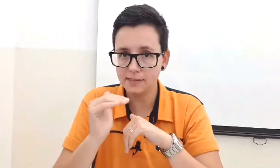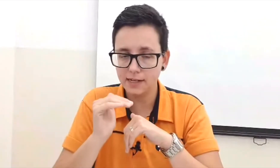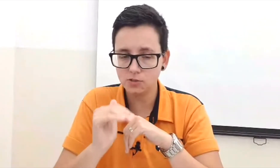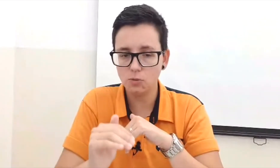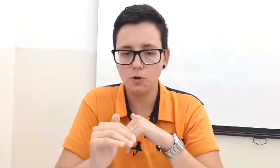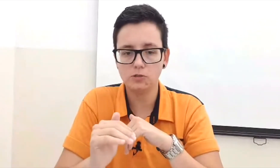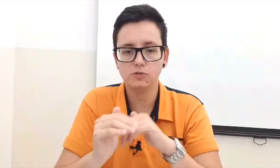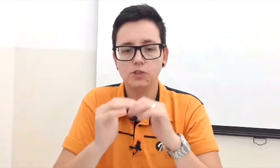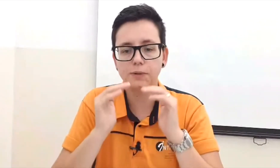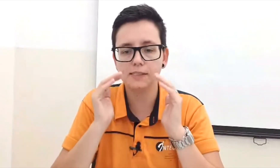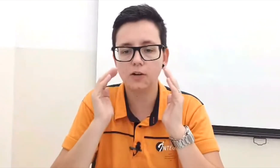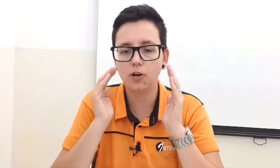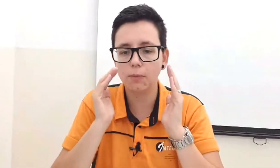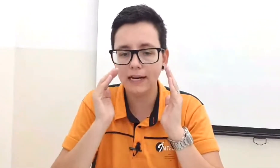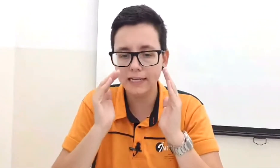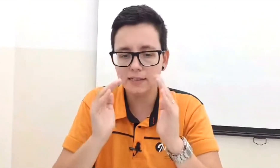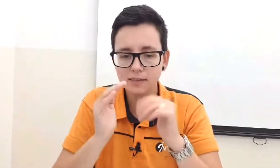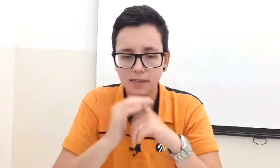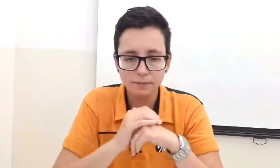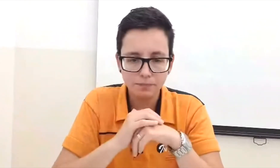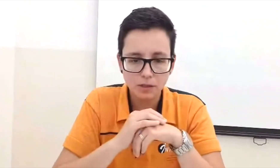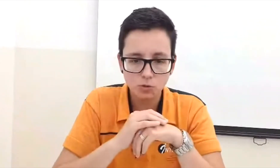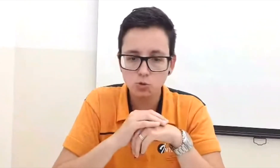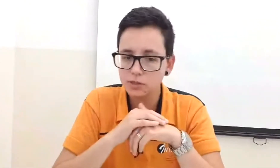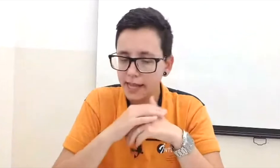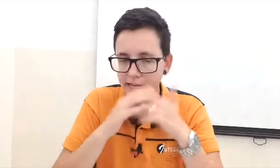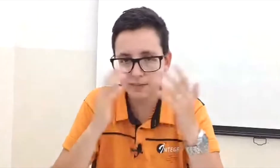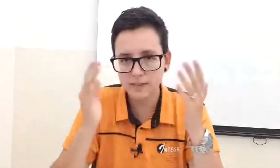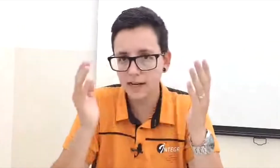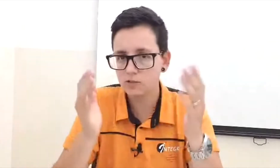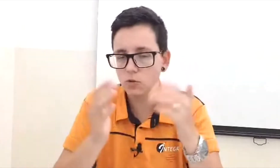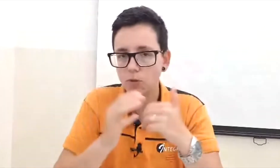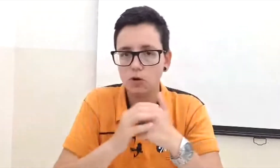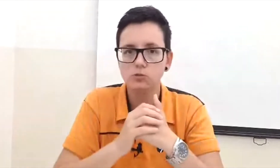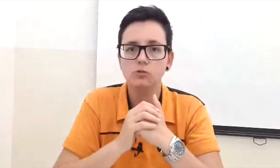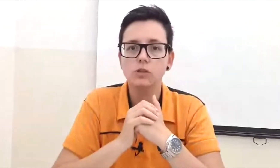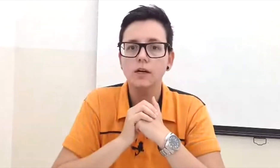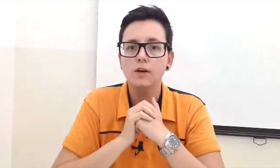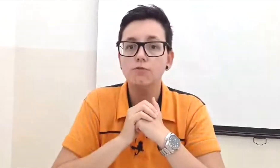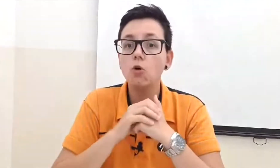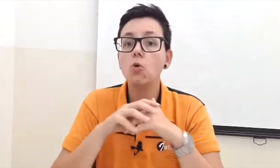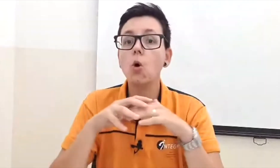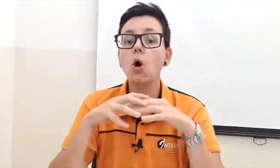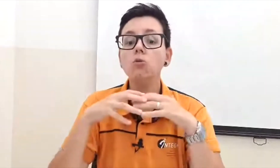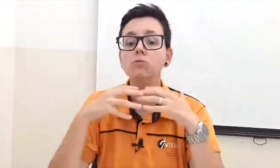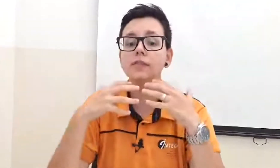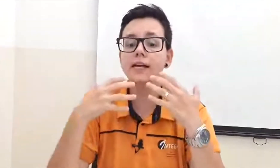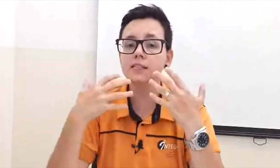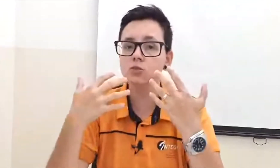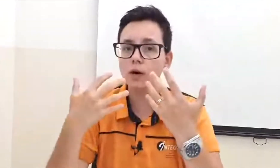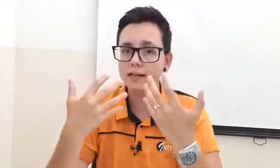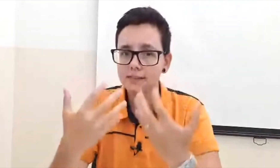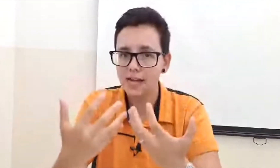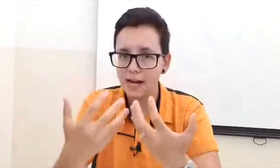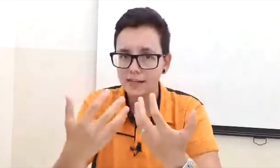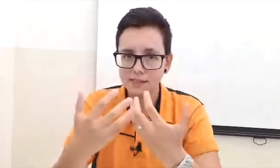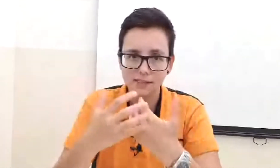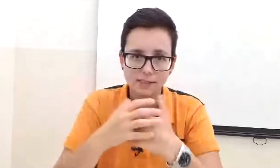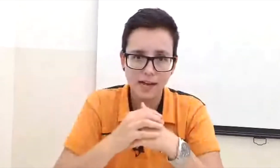sinais compostos. Vou te passar agora uma lista dos 7 sinais compostos. Vou contextualizar esses